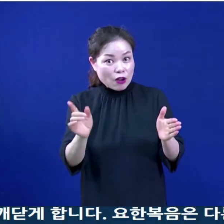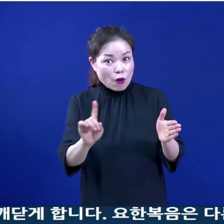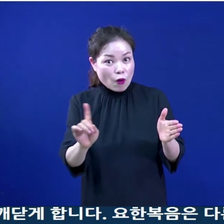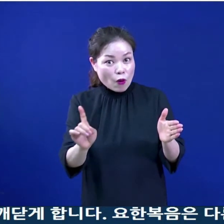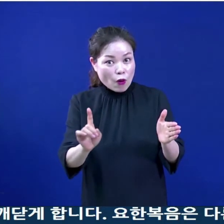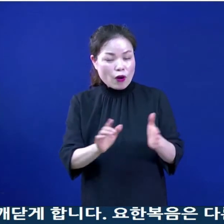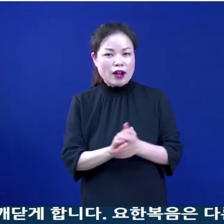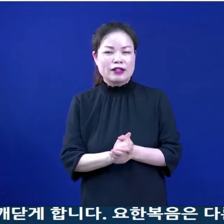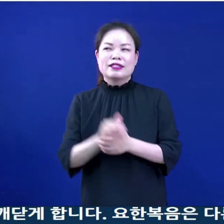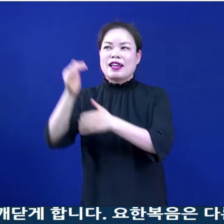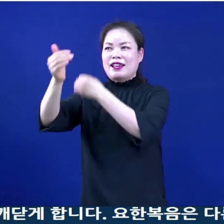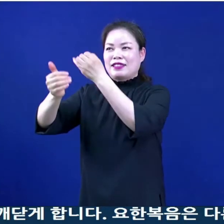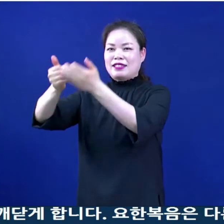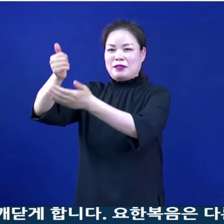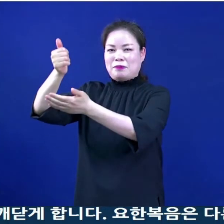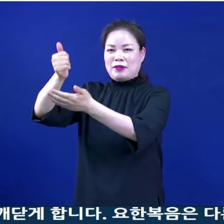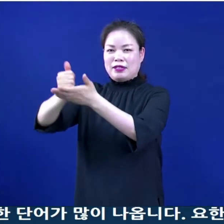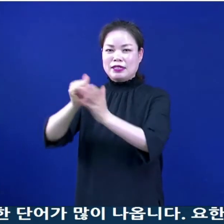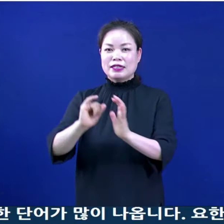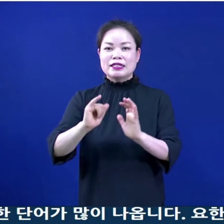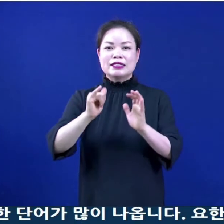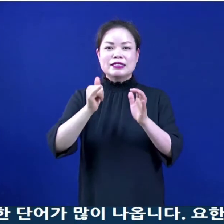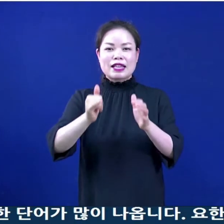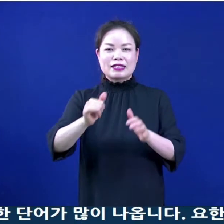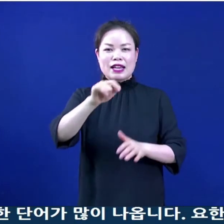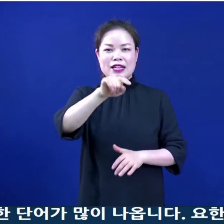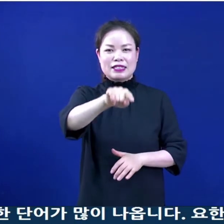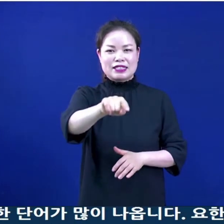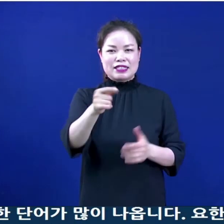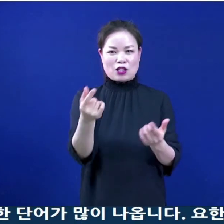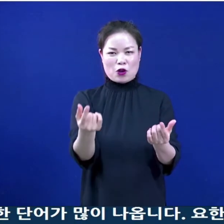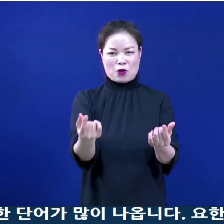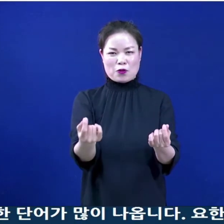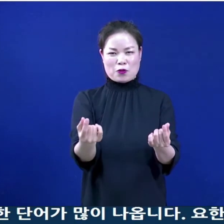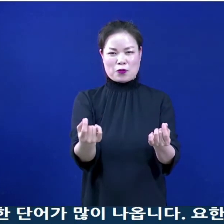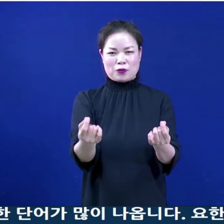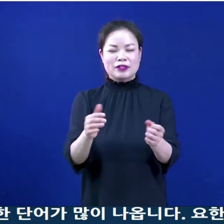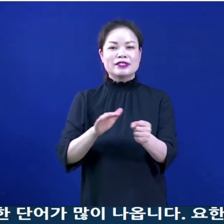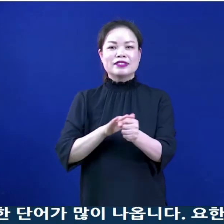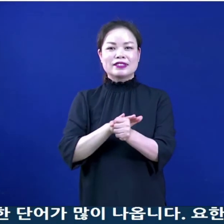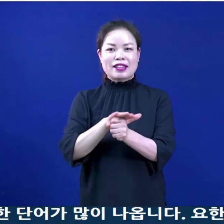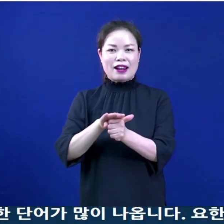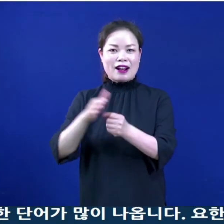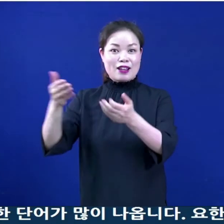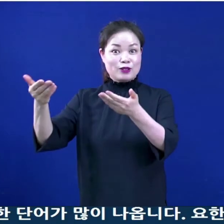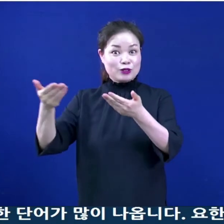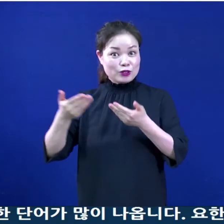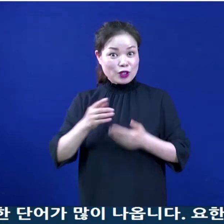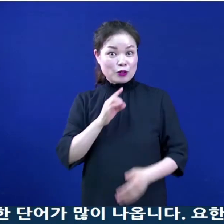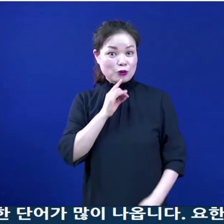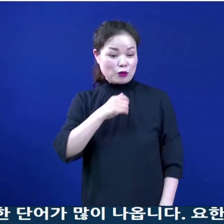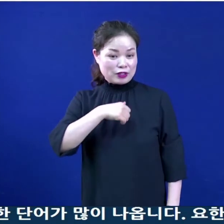있죠. 하나님이 세상을 이처럼 사랑하사